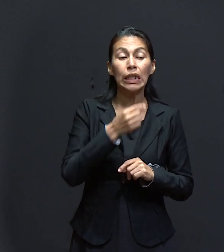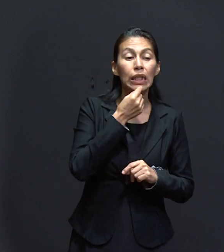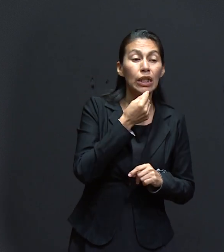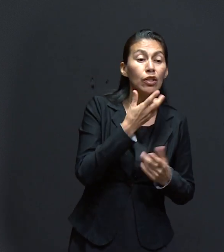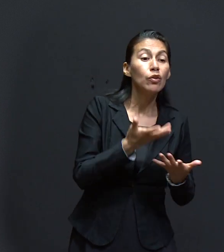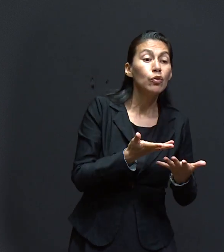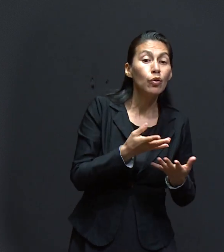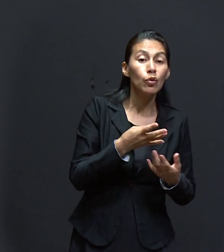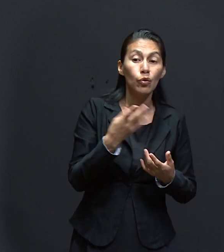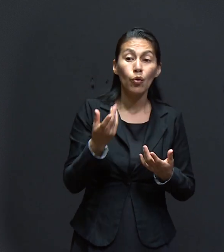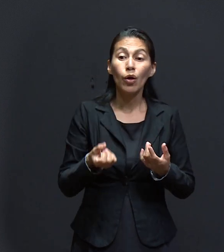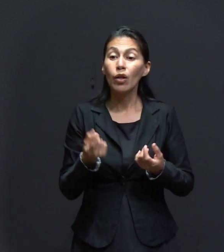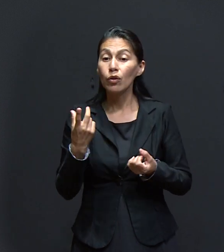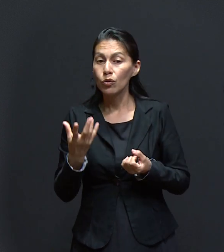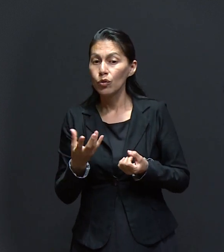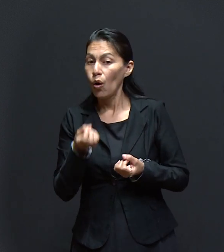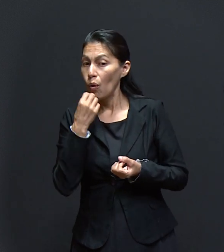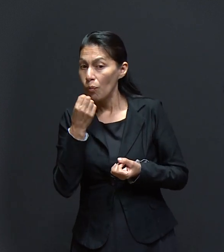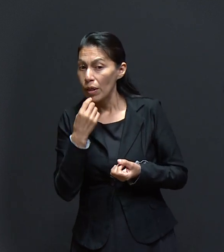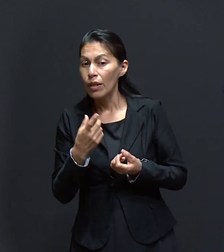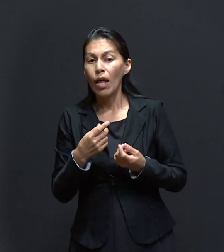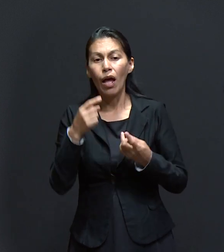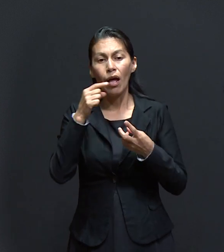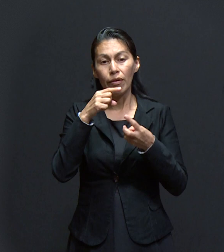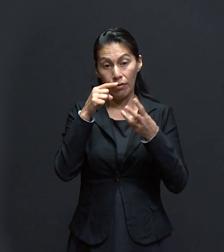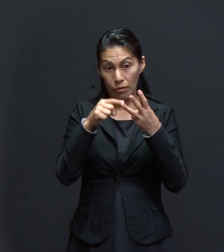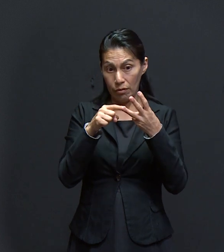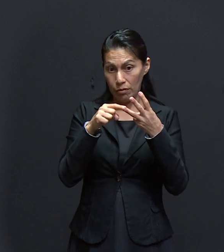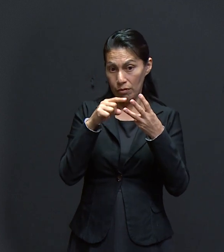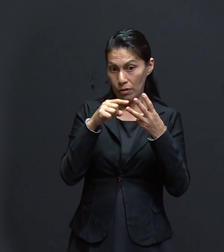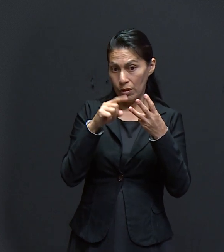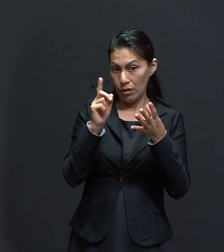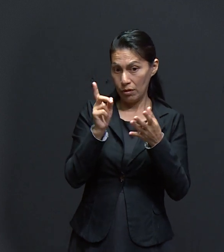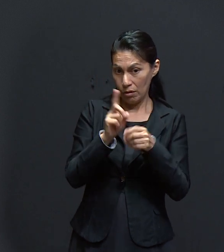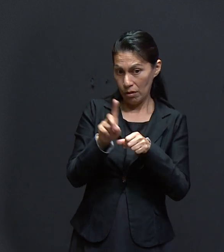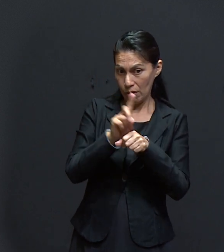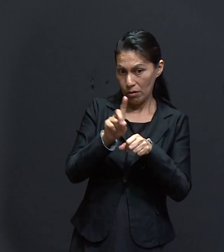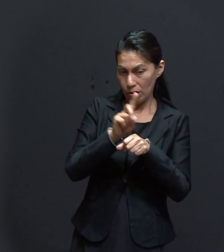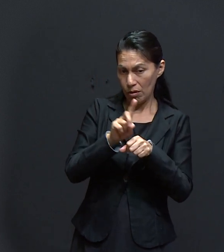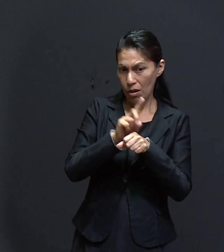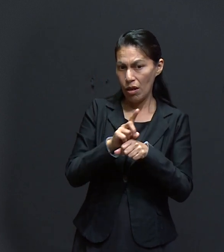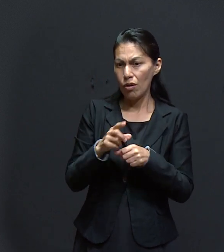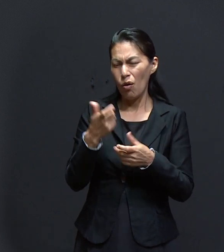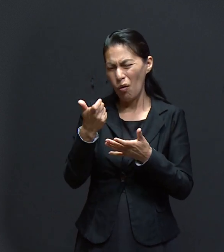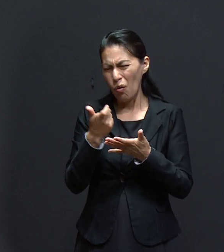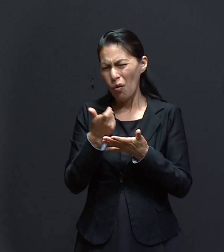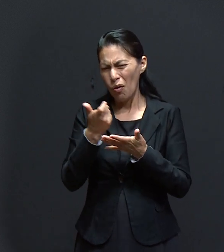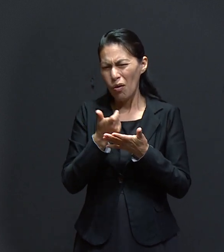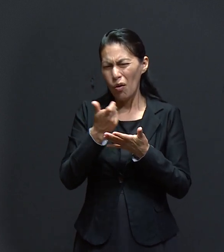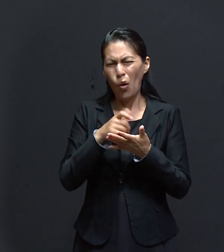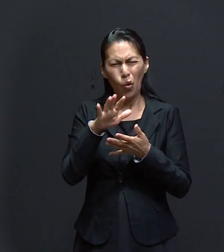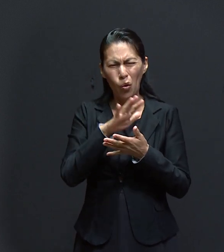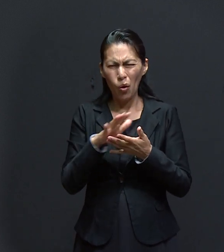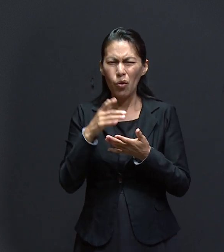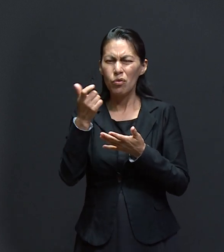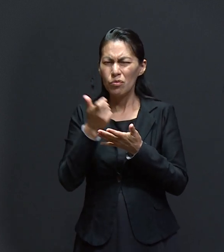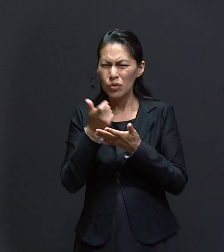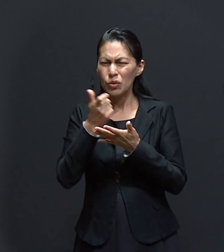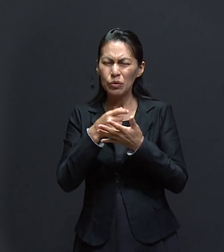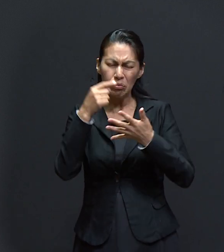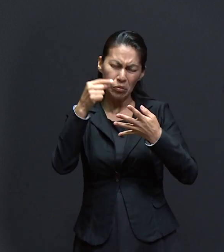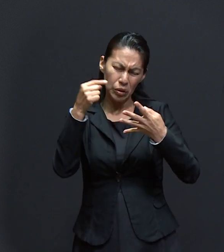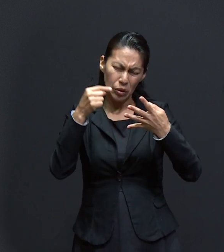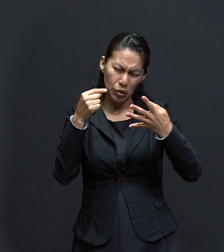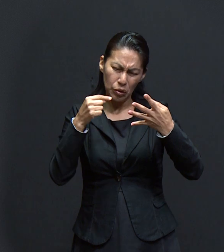por persona entonces 44 mil tres veces al día comercio un viaje un largo unos cuantos miles